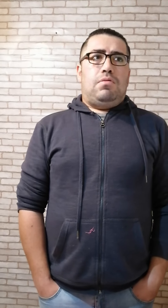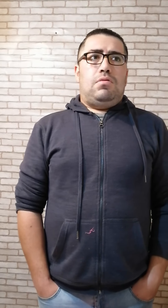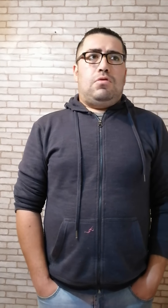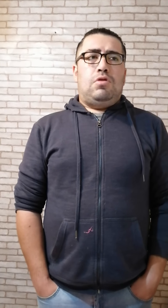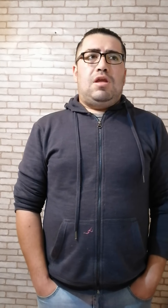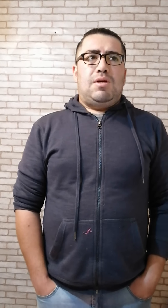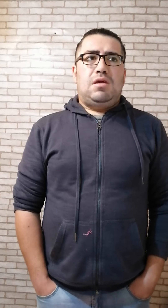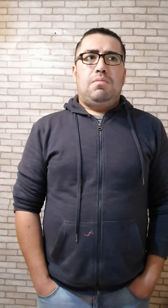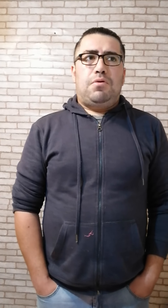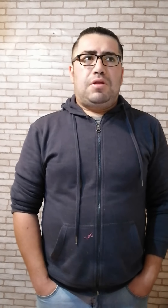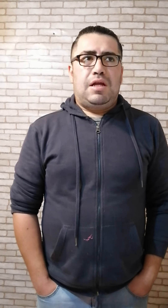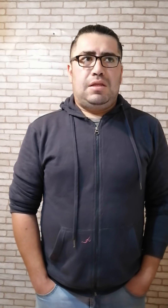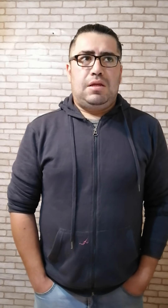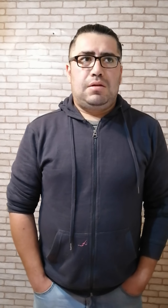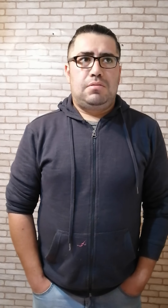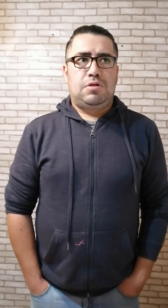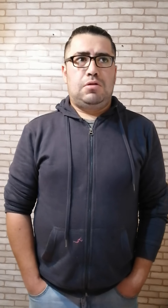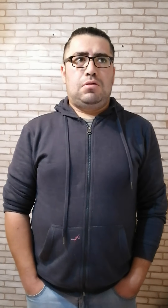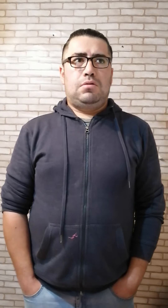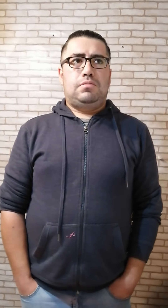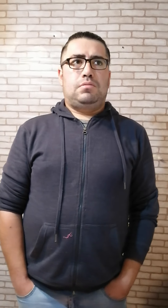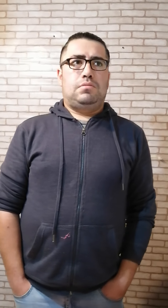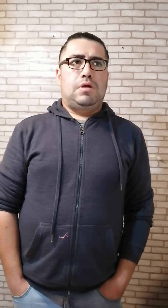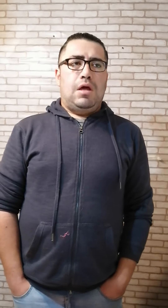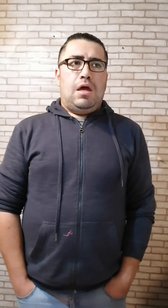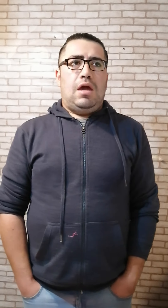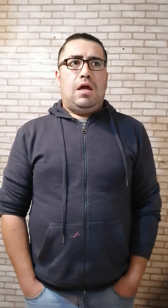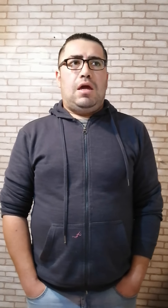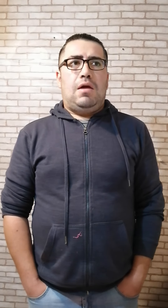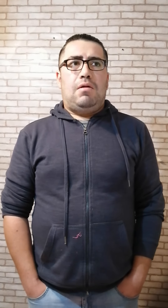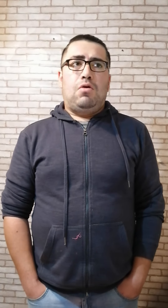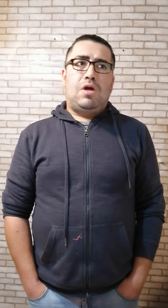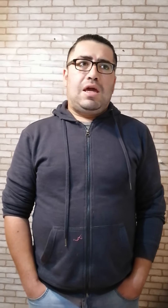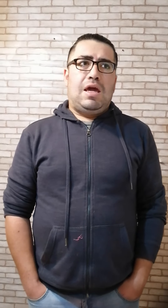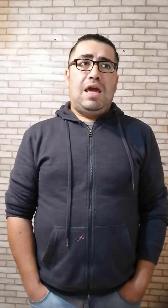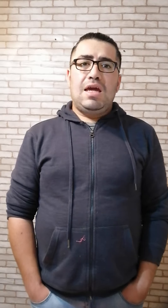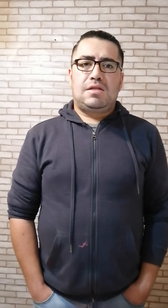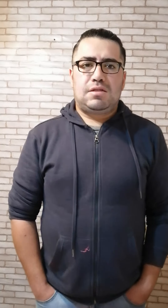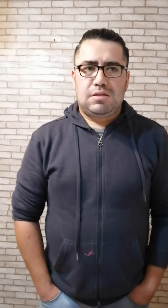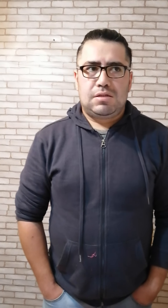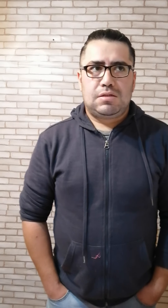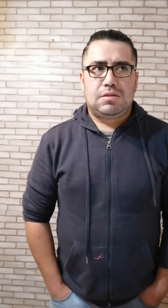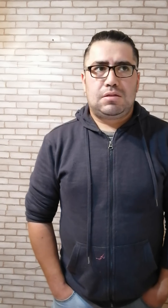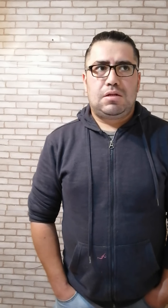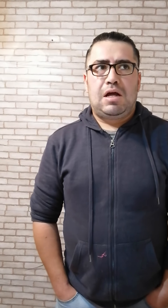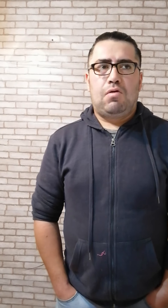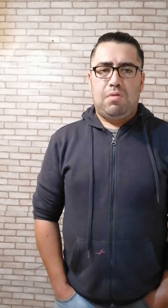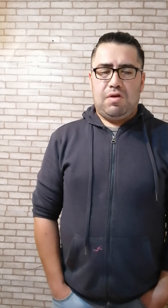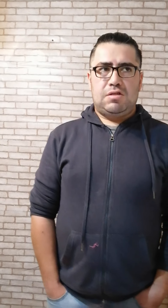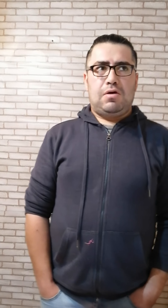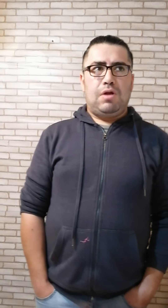dos temas importantes cierto lo que es la convivencia escolar